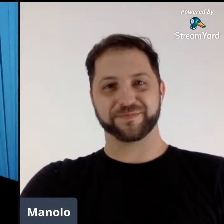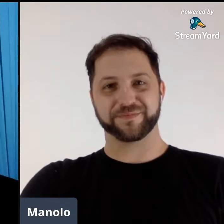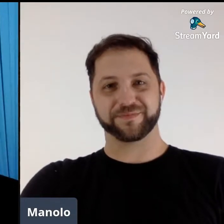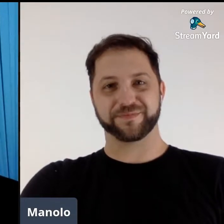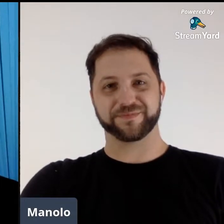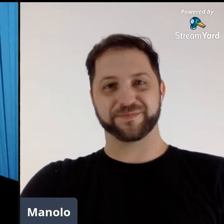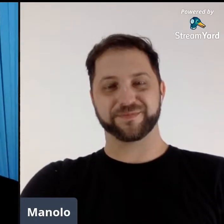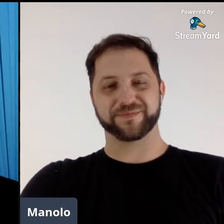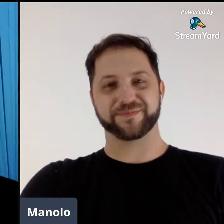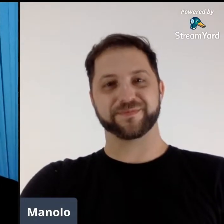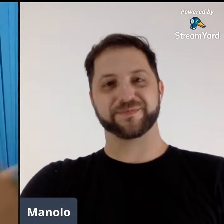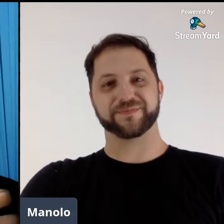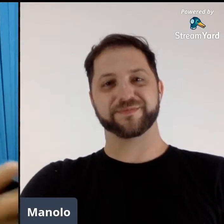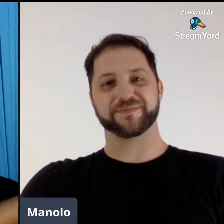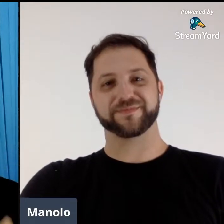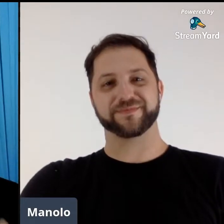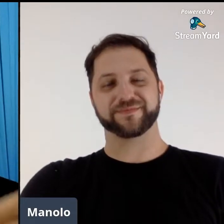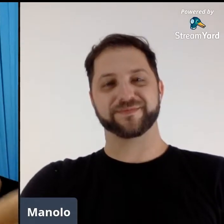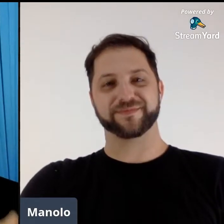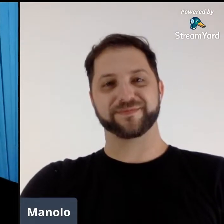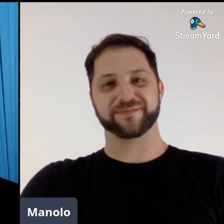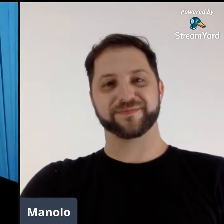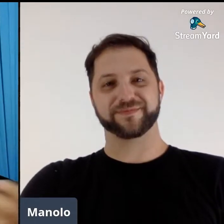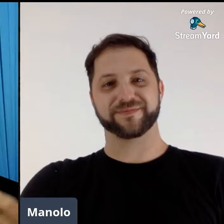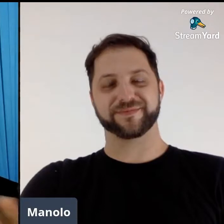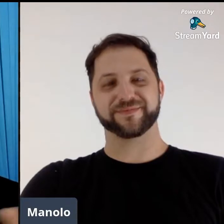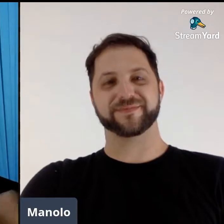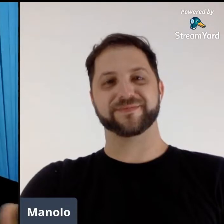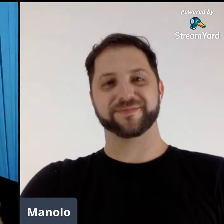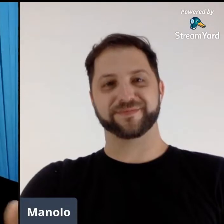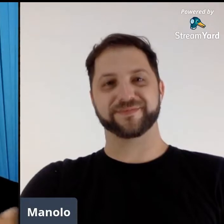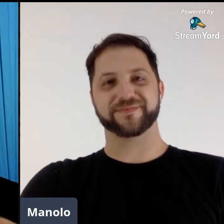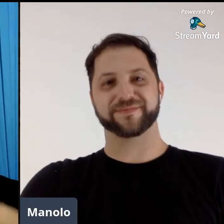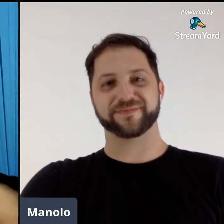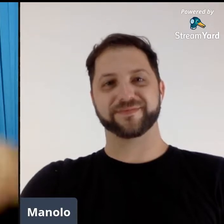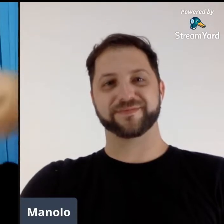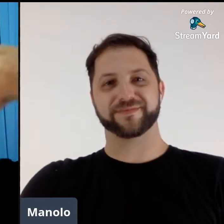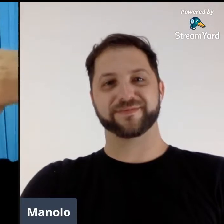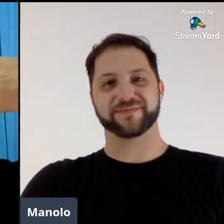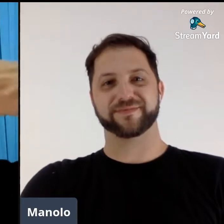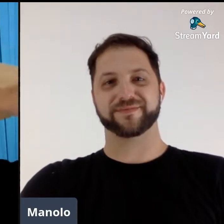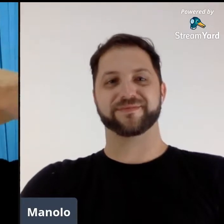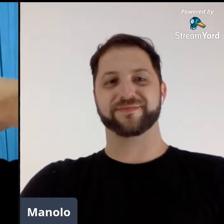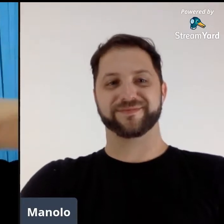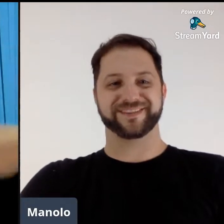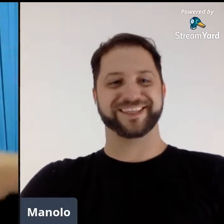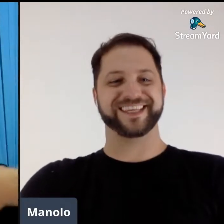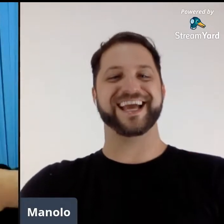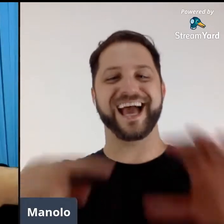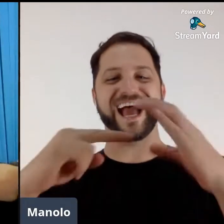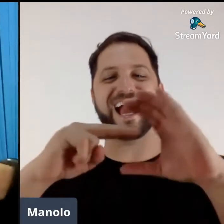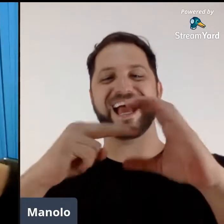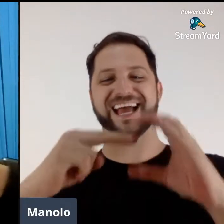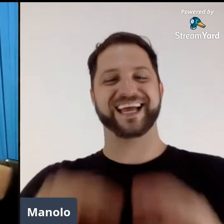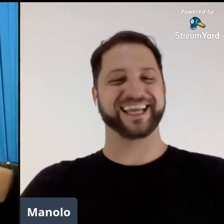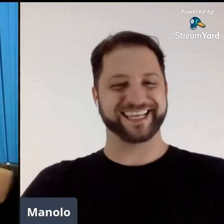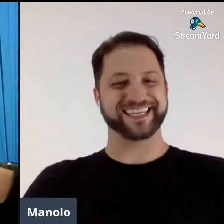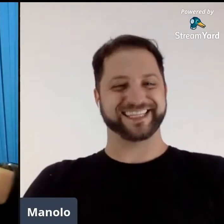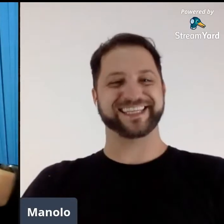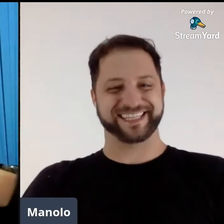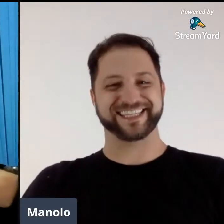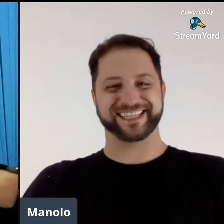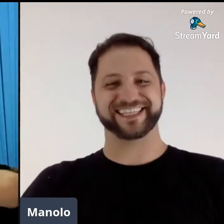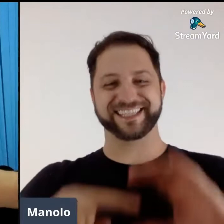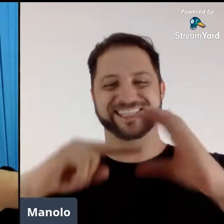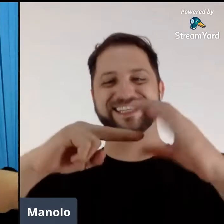fantástico, né? E com a ajuda do Zezinho, que também é surdo, que batizou meu canal de Cientonauta, né? O Cientonauta é